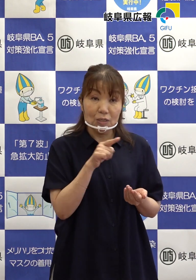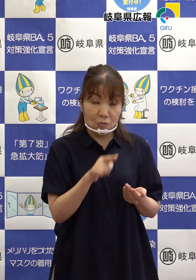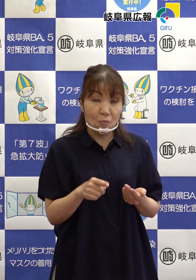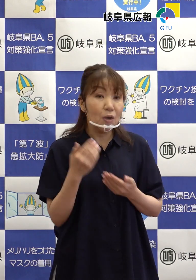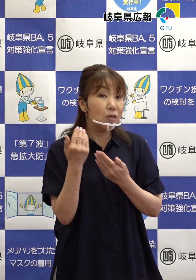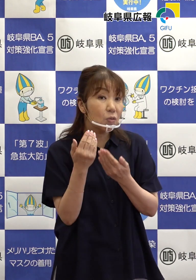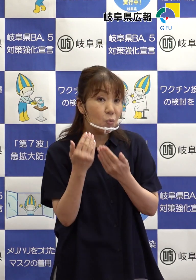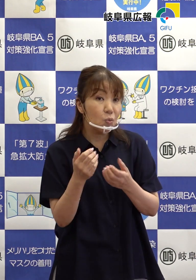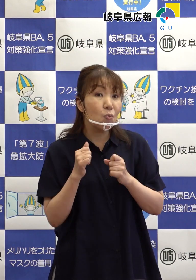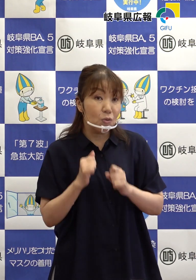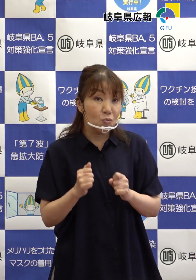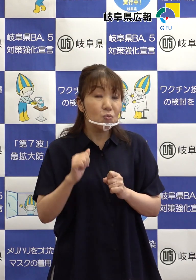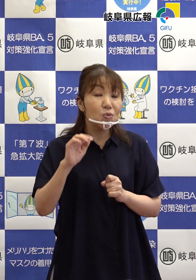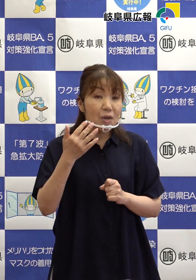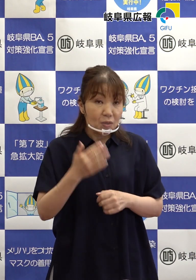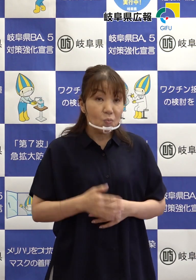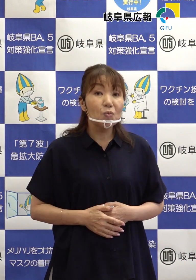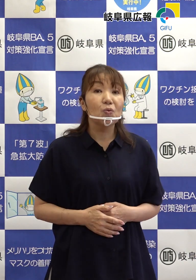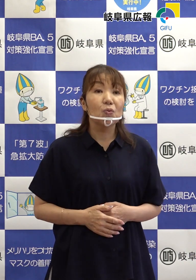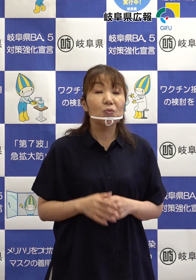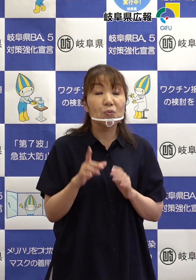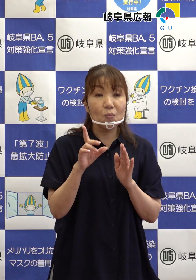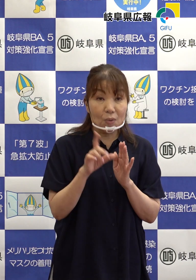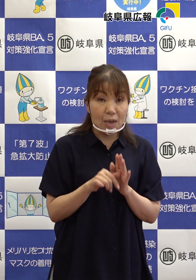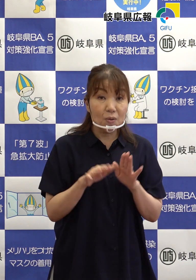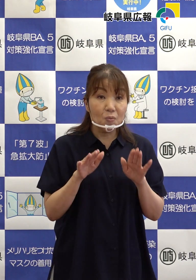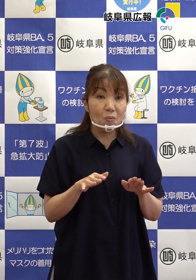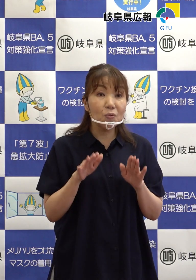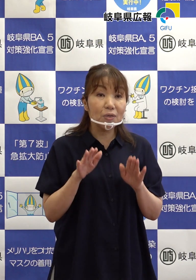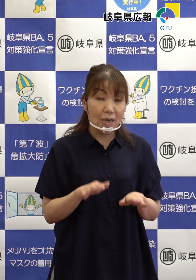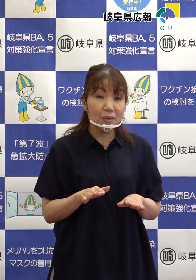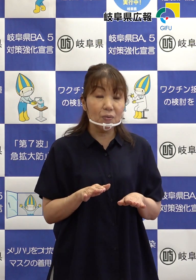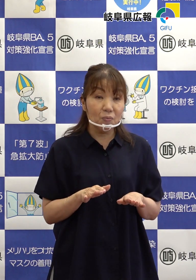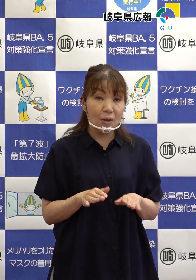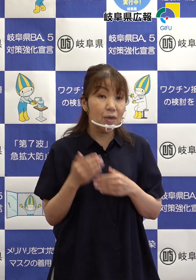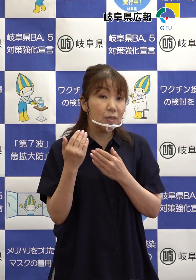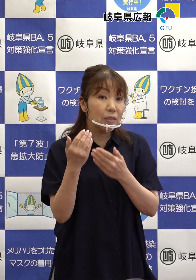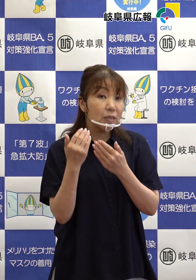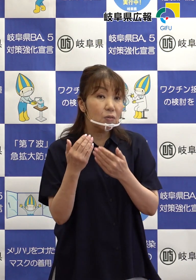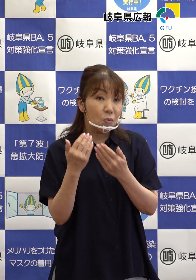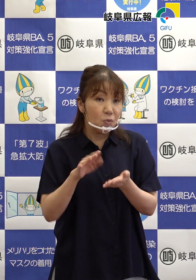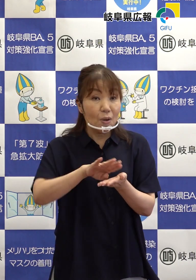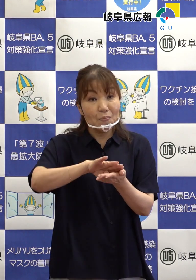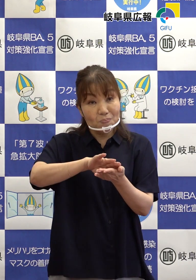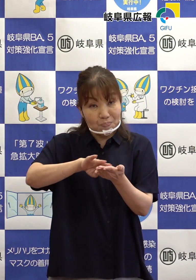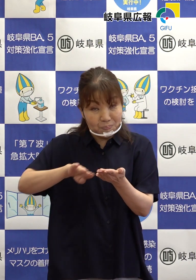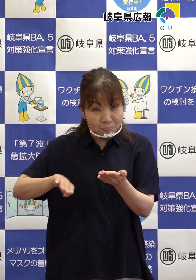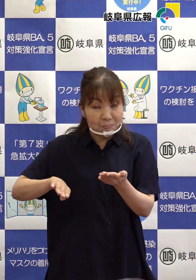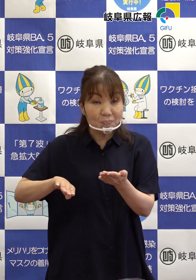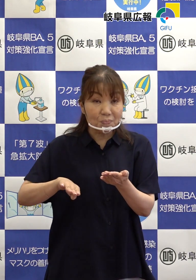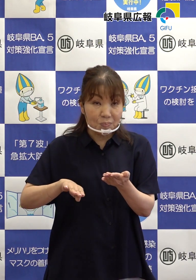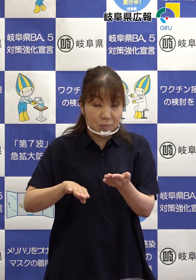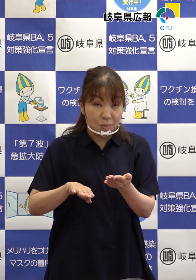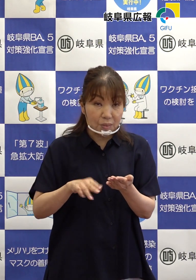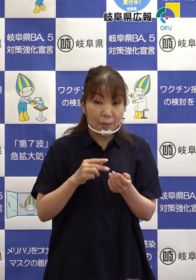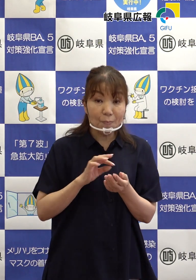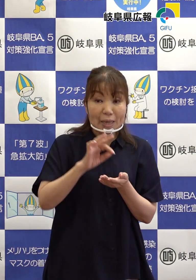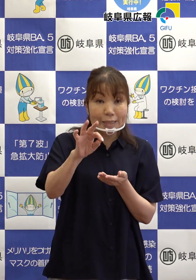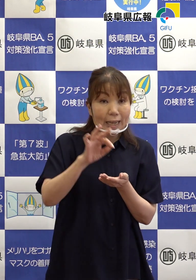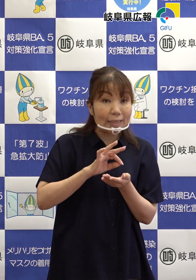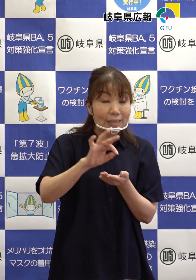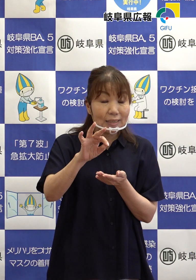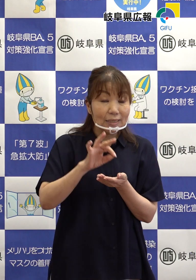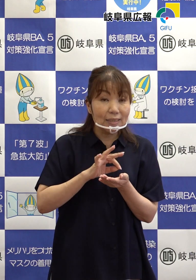もこれはあのその場合にはもう今回はもうもう一人は実施せずにですねショートメッセージでです